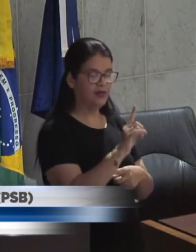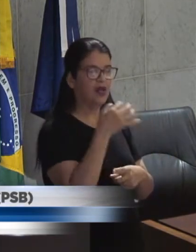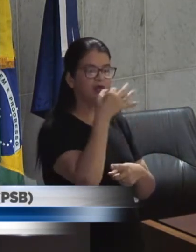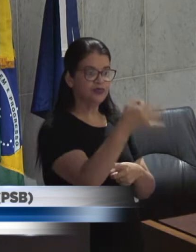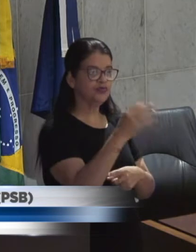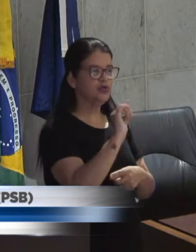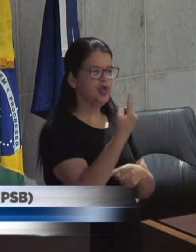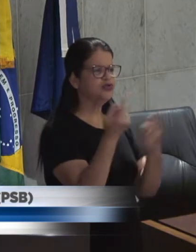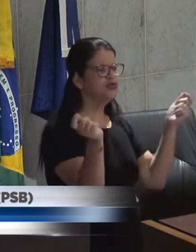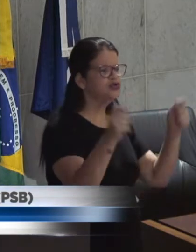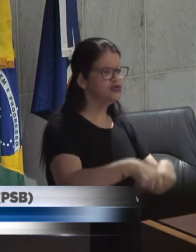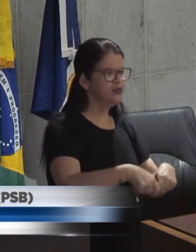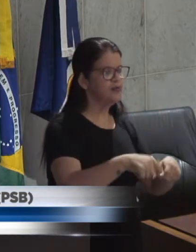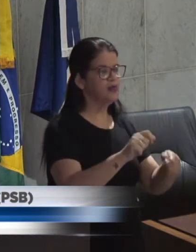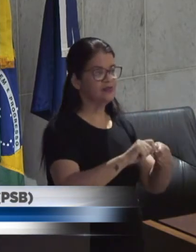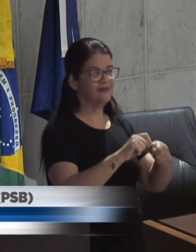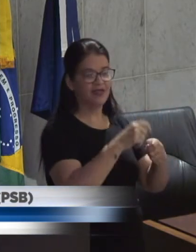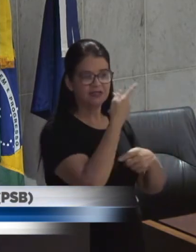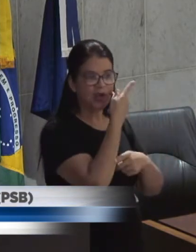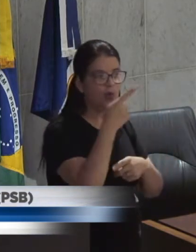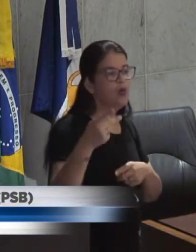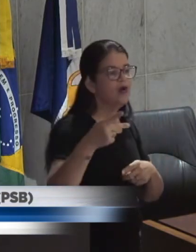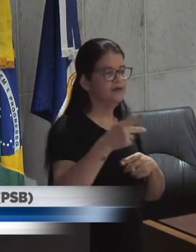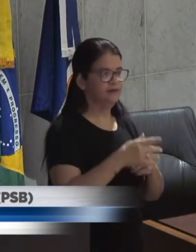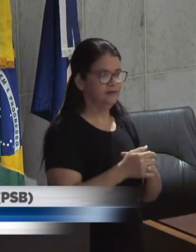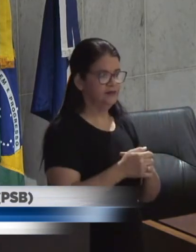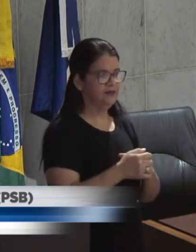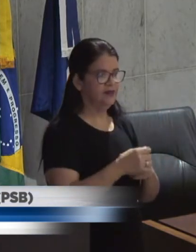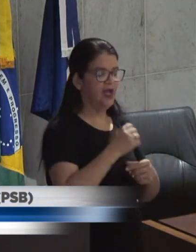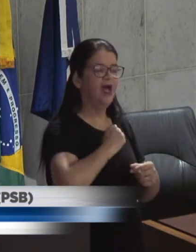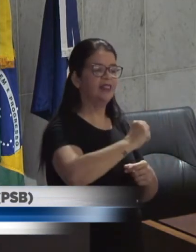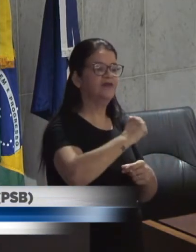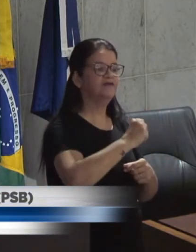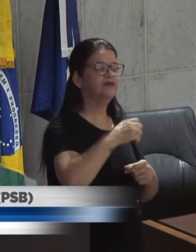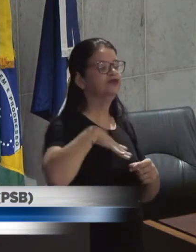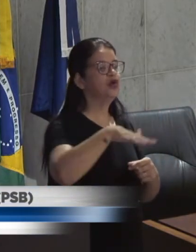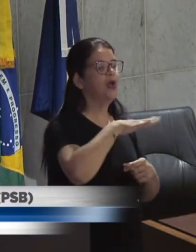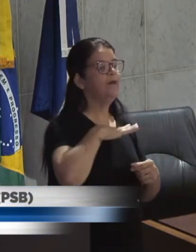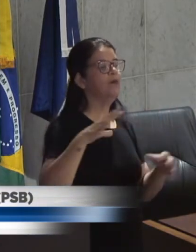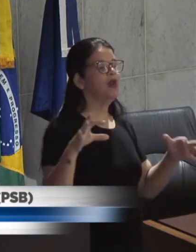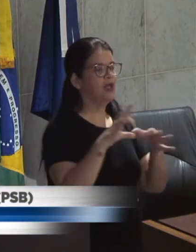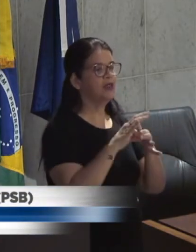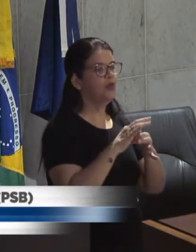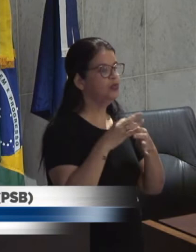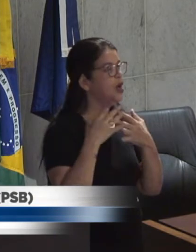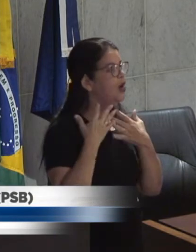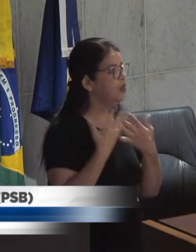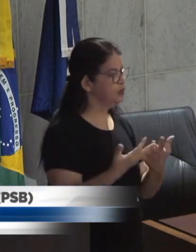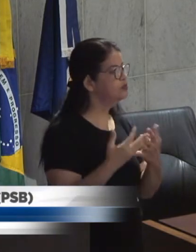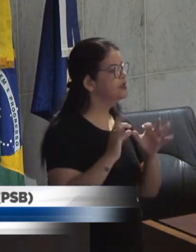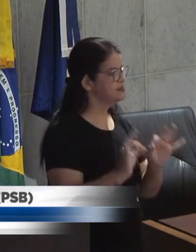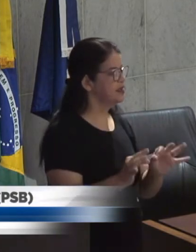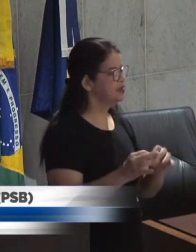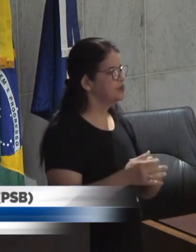sugiro que nós possamos fazer uma visita à Defensoria Pública da União, tá certo?